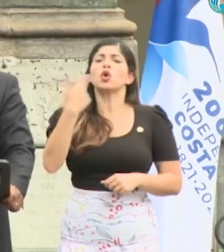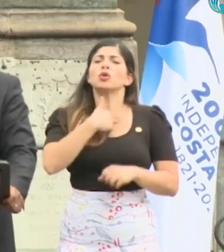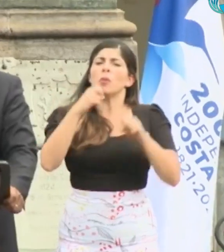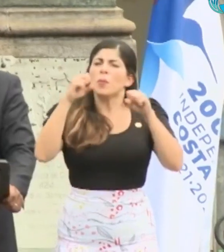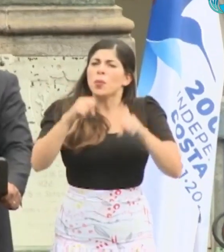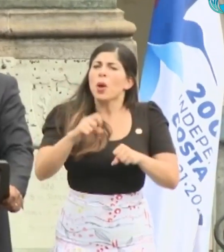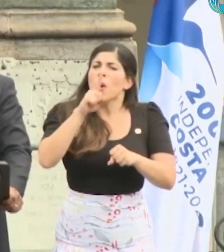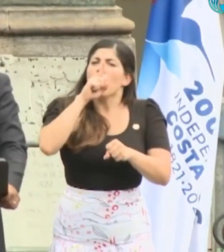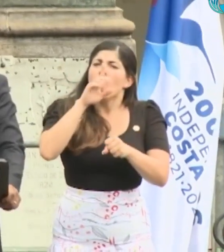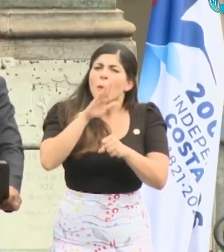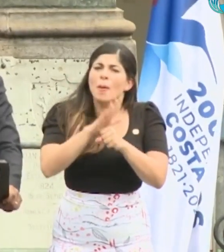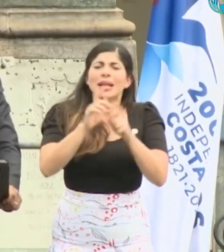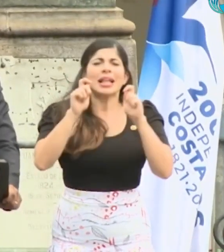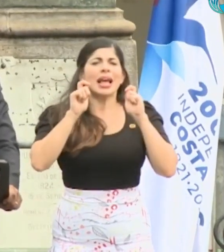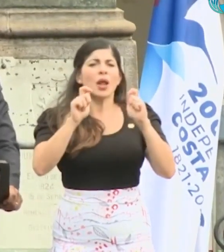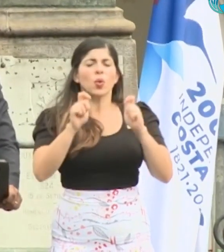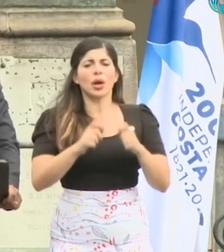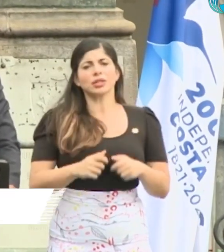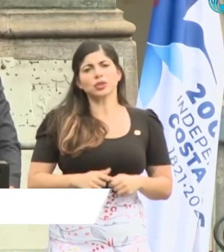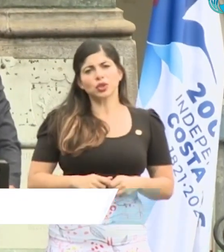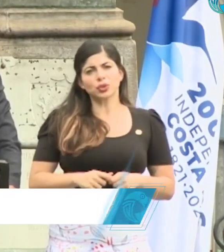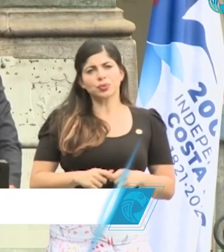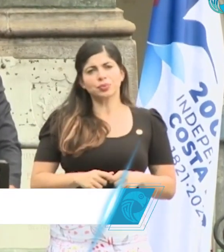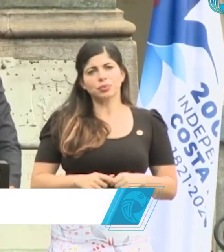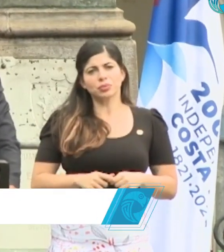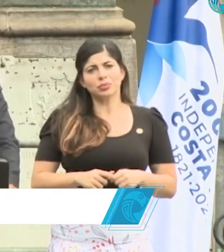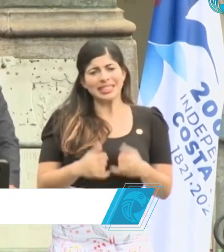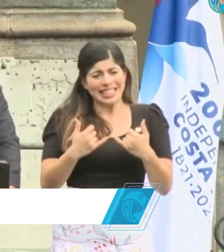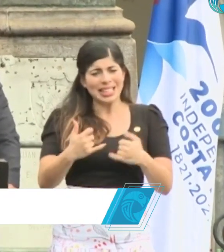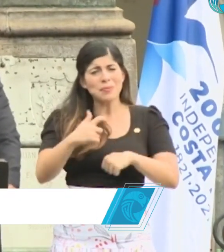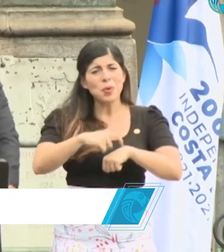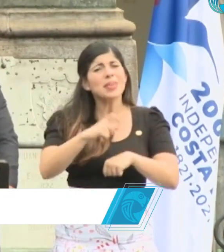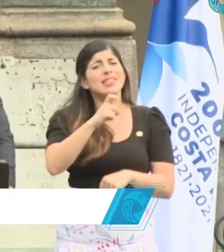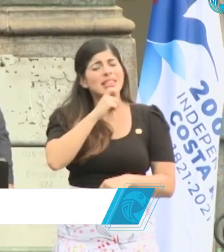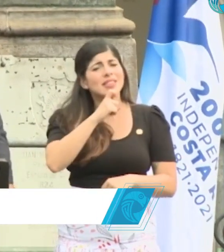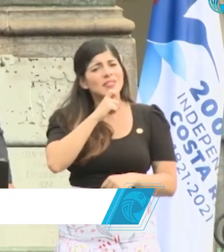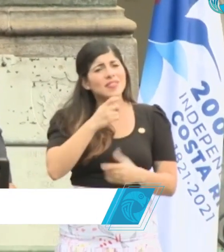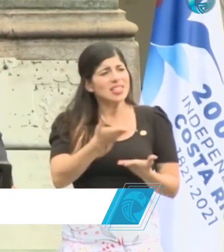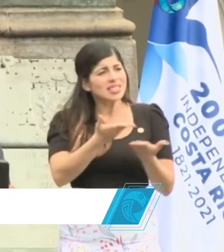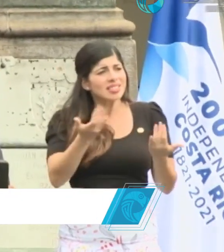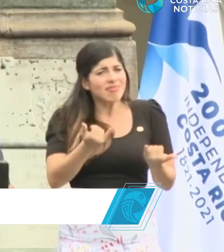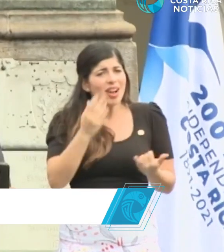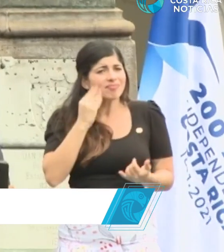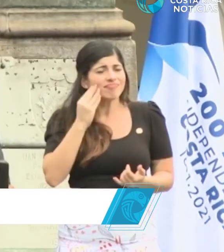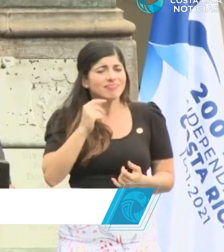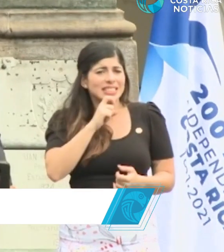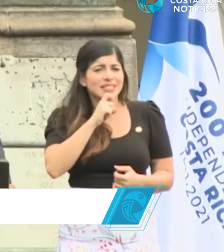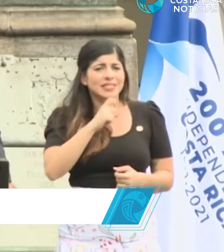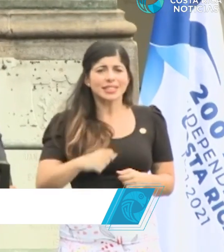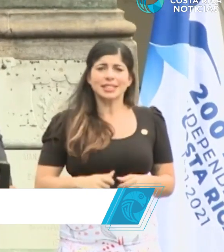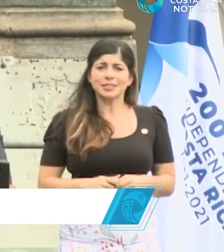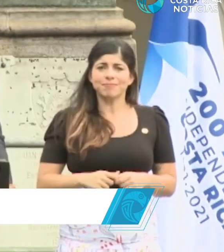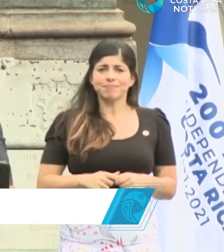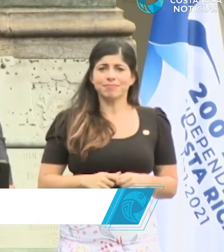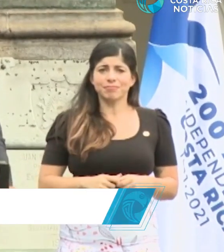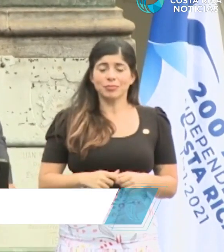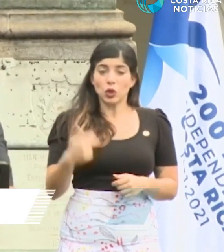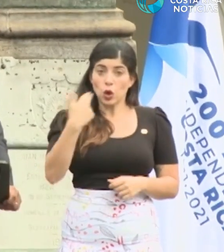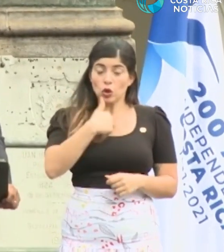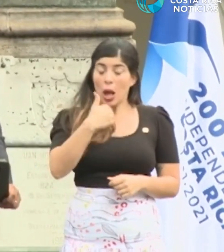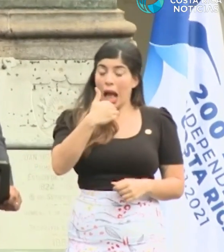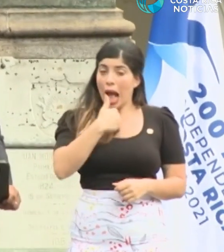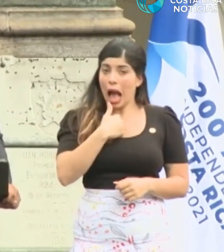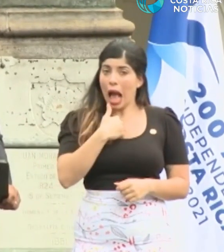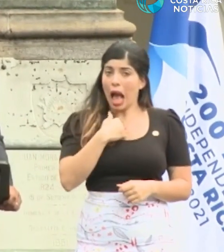Podemos comprometernos con la educación en un momento difícil que vivimos, en el cual tenemos